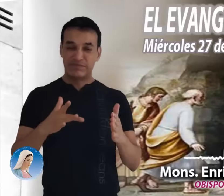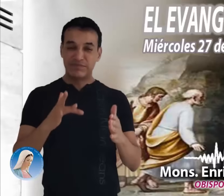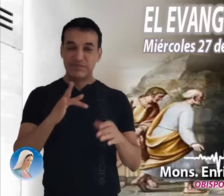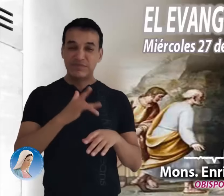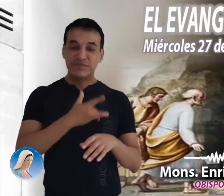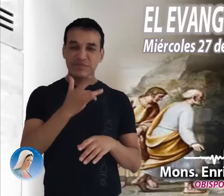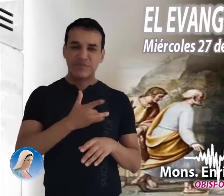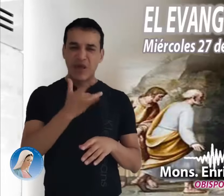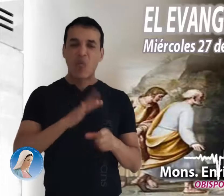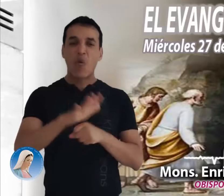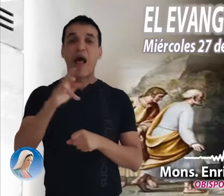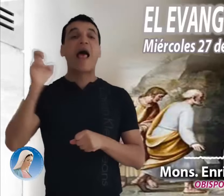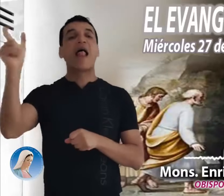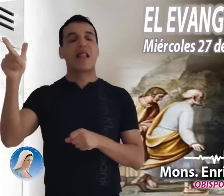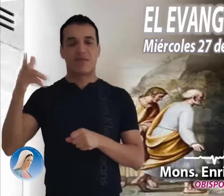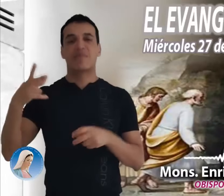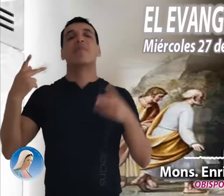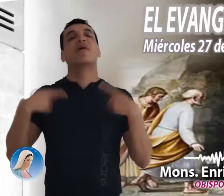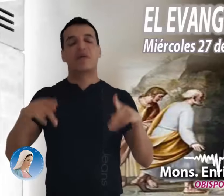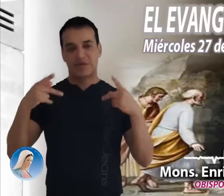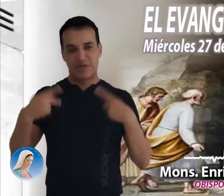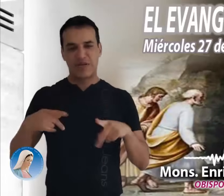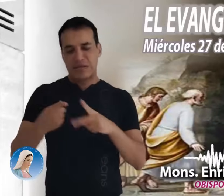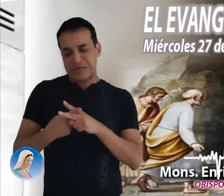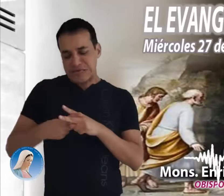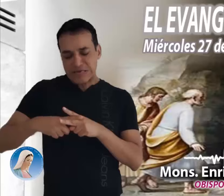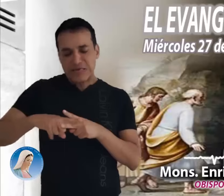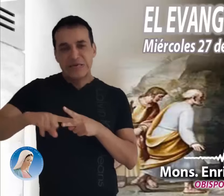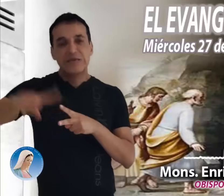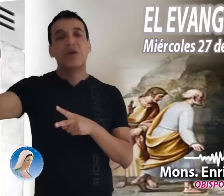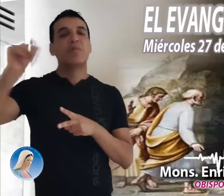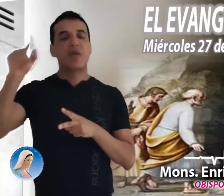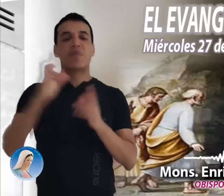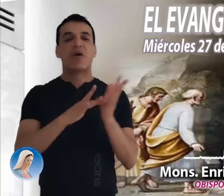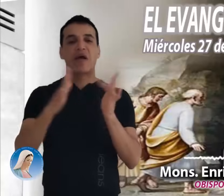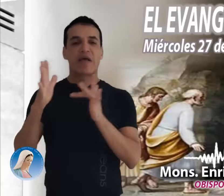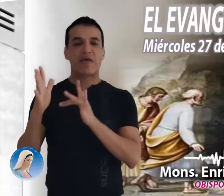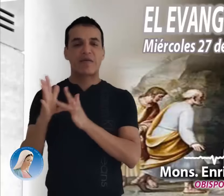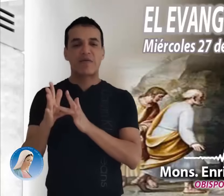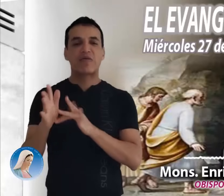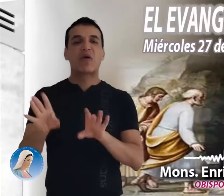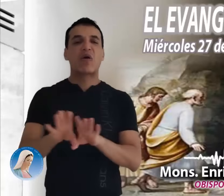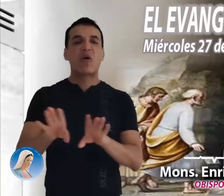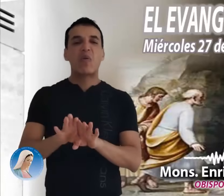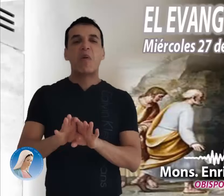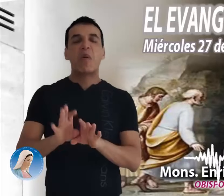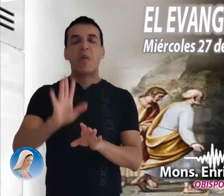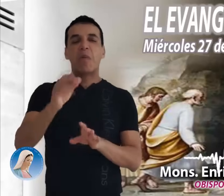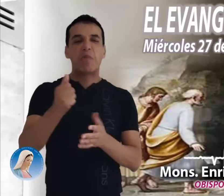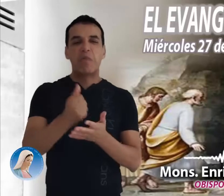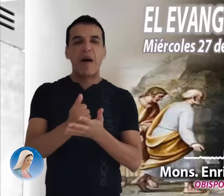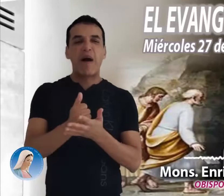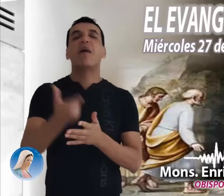Indudablemente que es un hombre que desde sus inicios se sintió marcado por la figura de Jesús, a tal grado de dejar a un lado